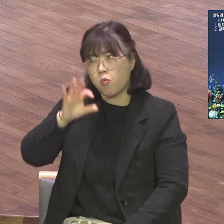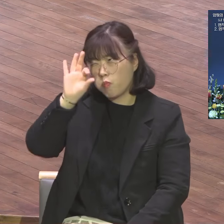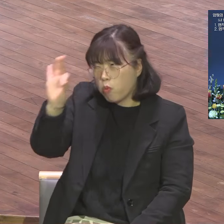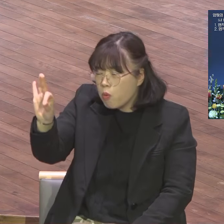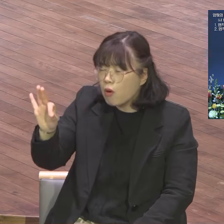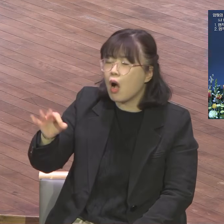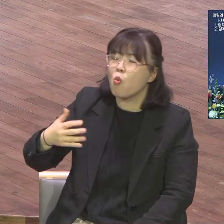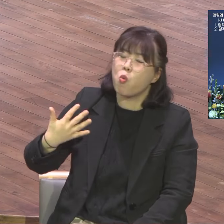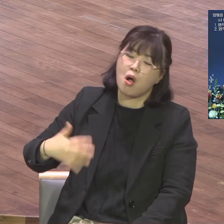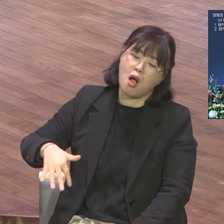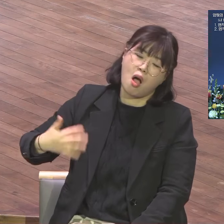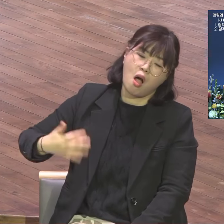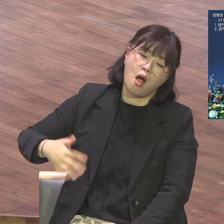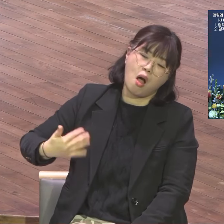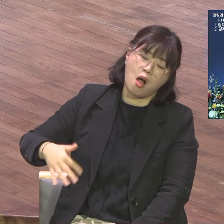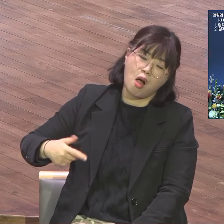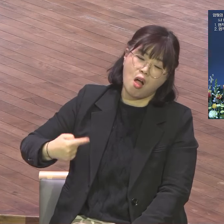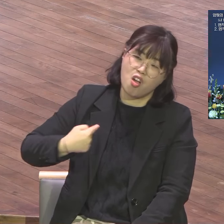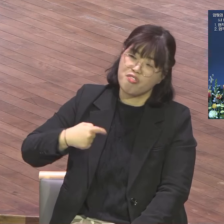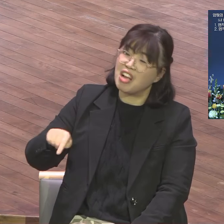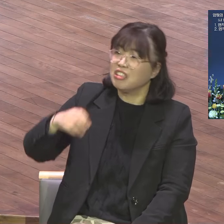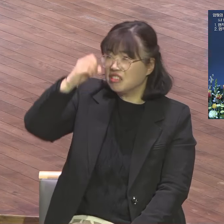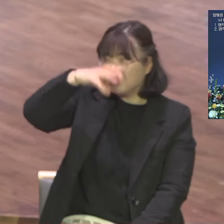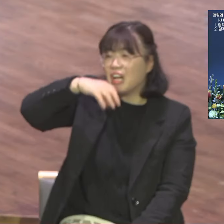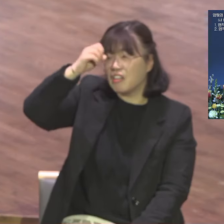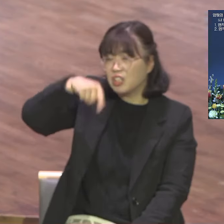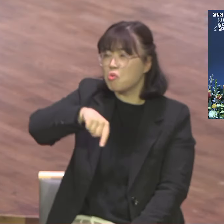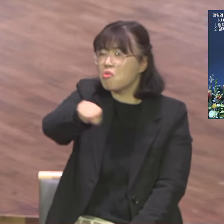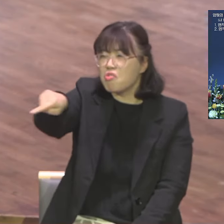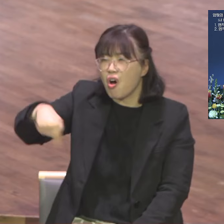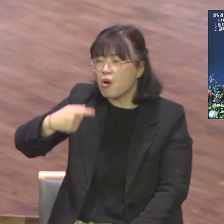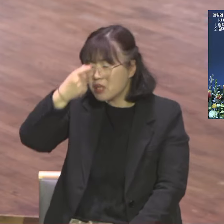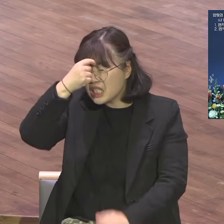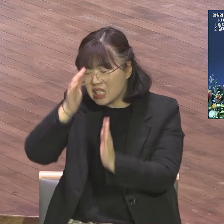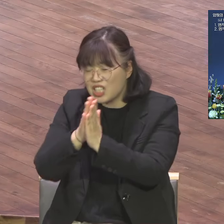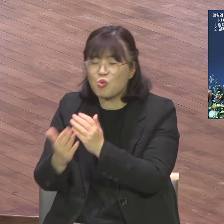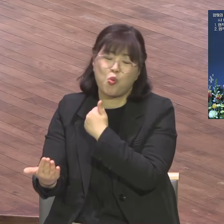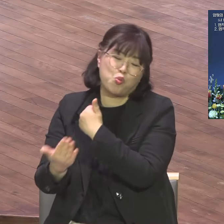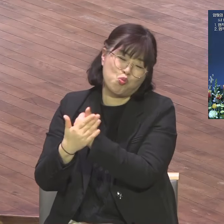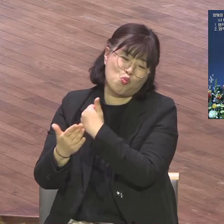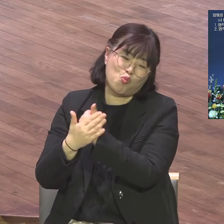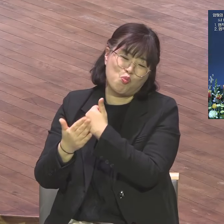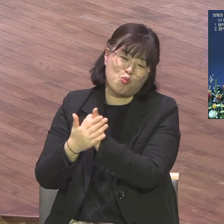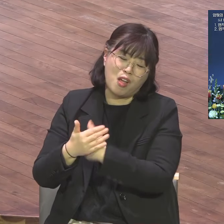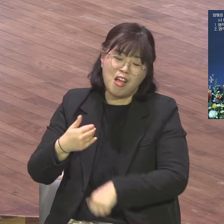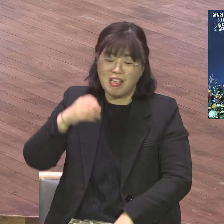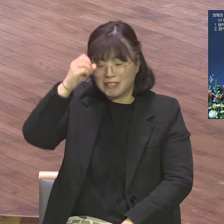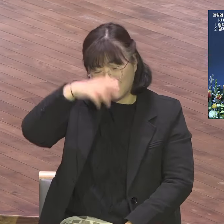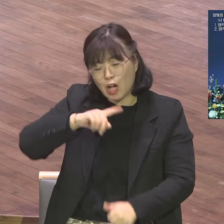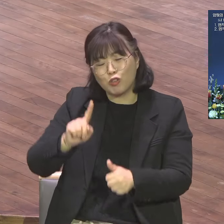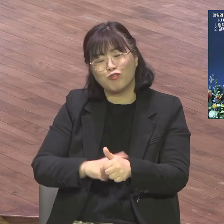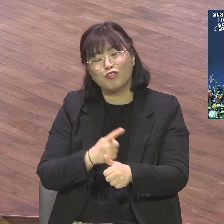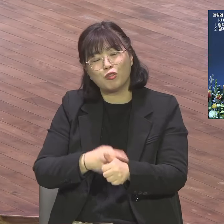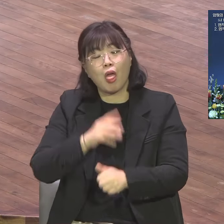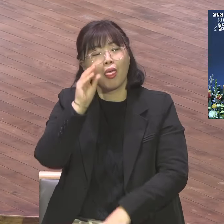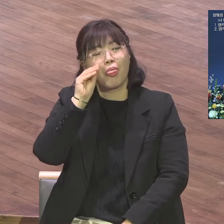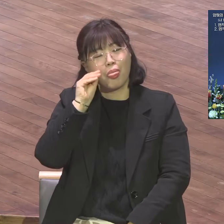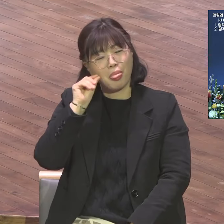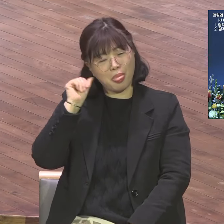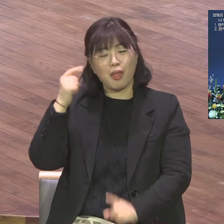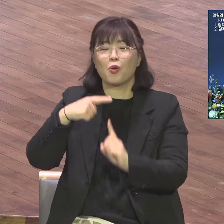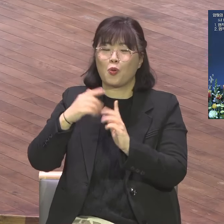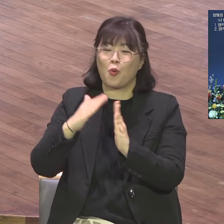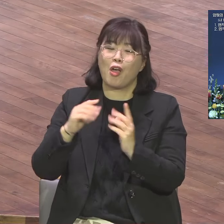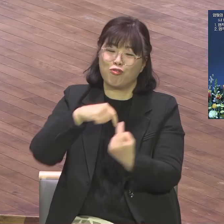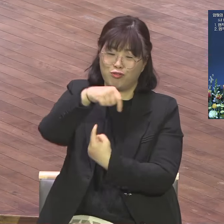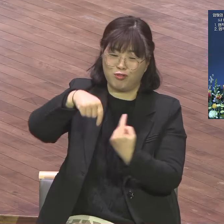속에서 여러분이 신앙생활을 하고 있다는 그 자체를 여러분 잘 보면서 여러분 스스로 개개인적으로 다 영적 비밀을 한번